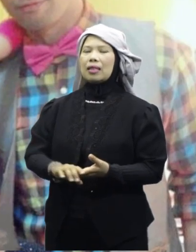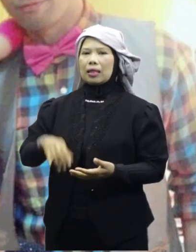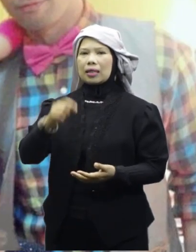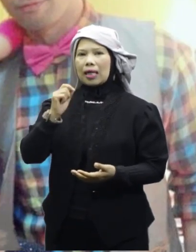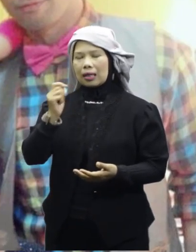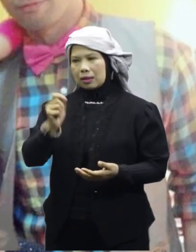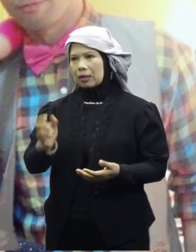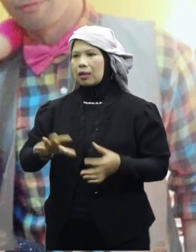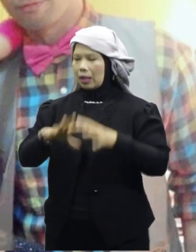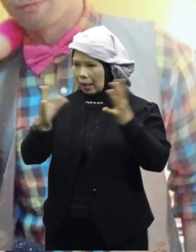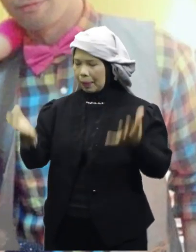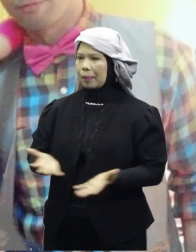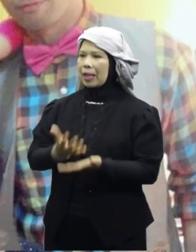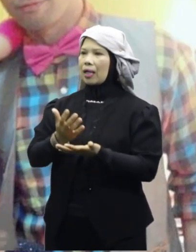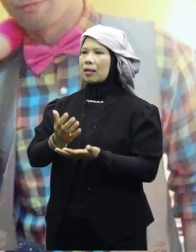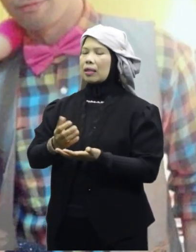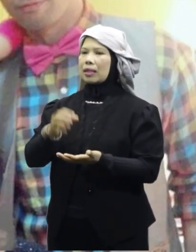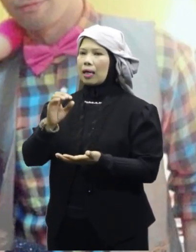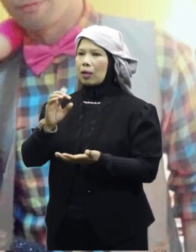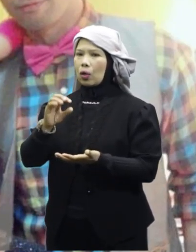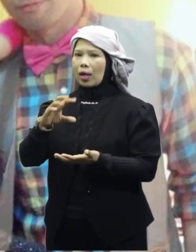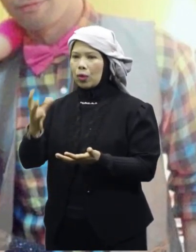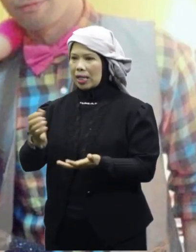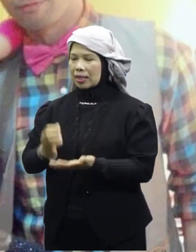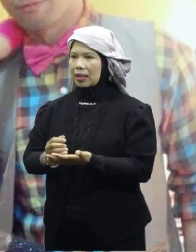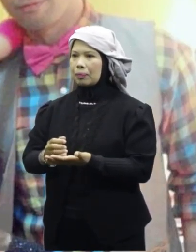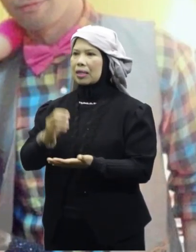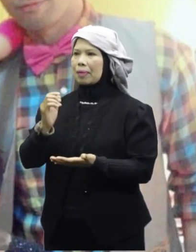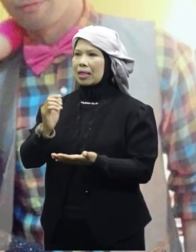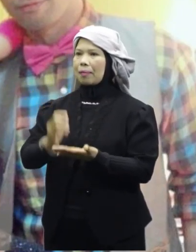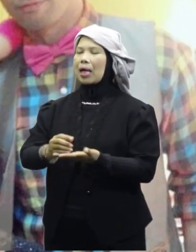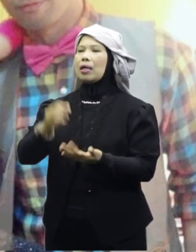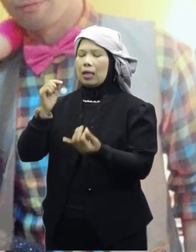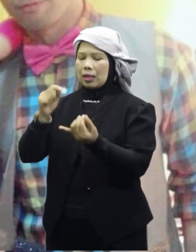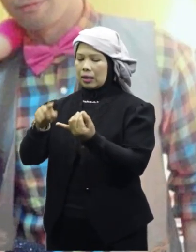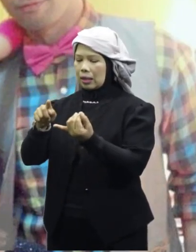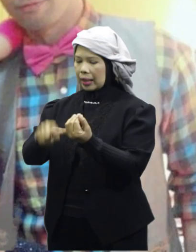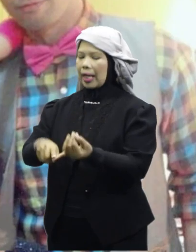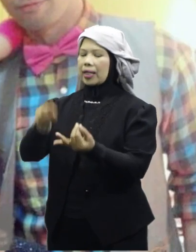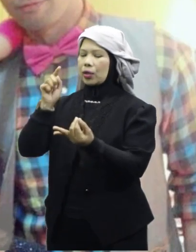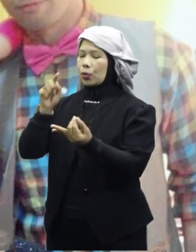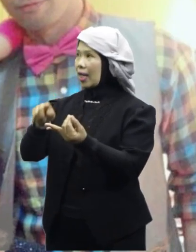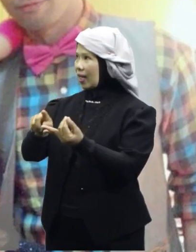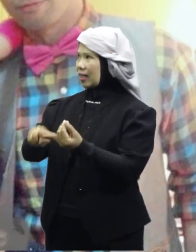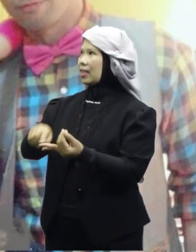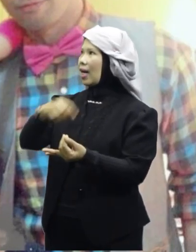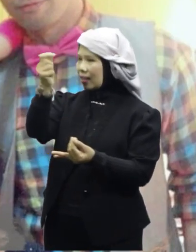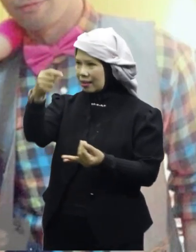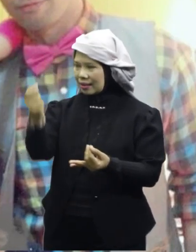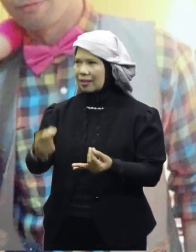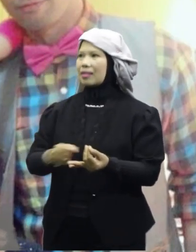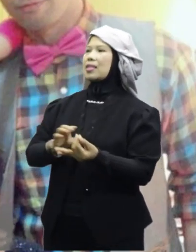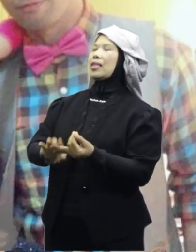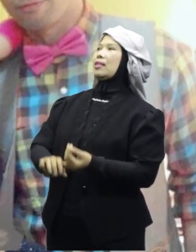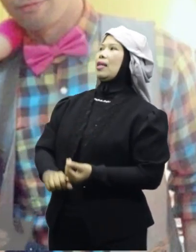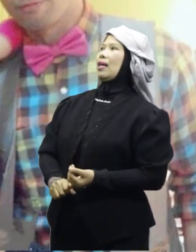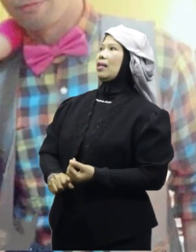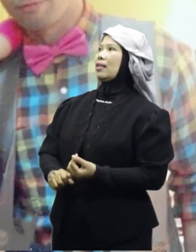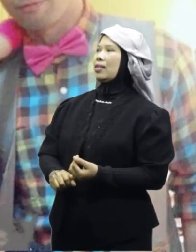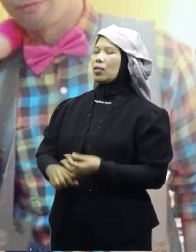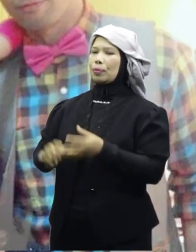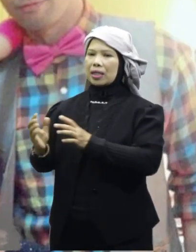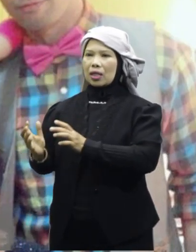Kemudian kita kita kolaborasi bersama-sama. Ya attitude-nya, ya